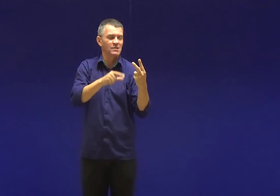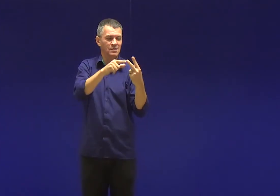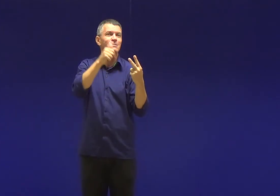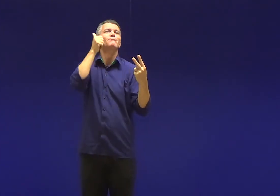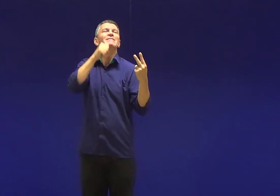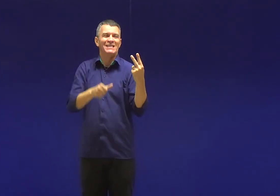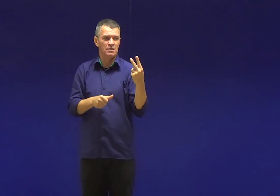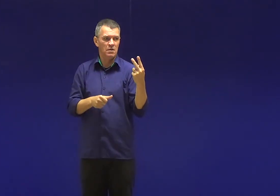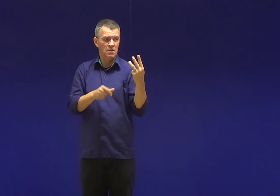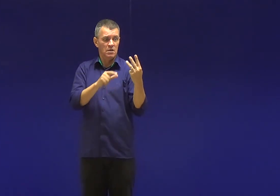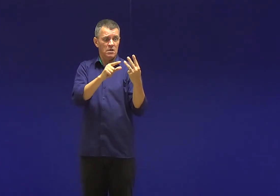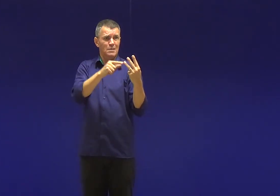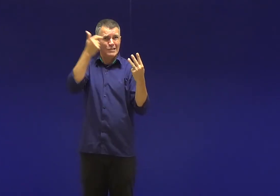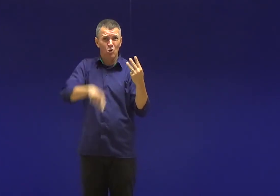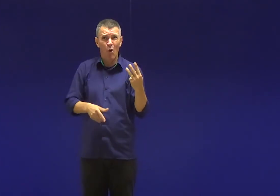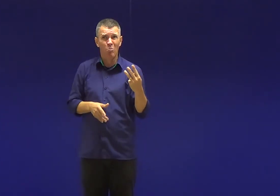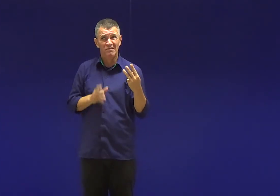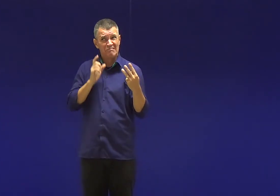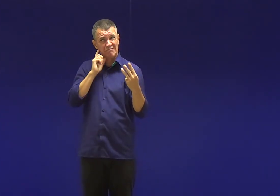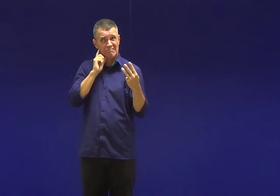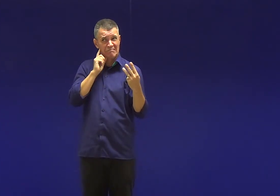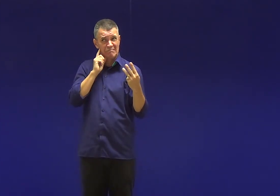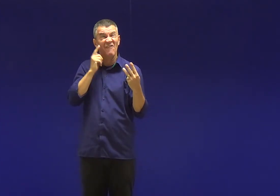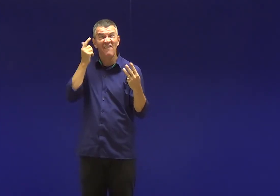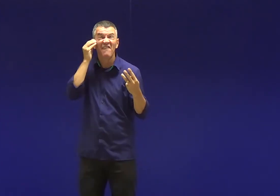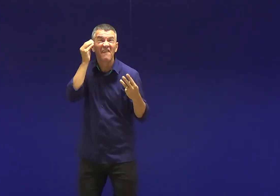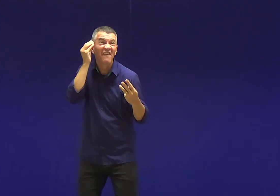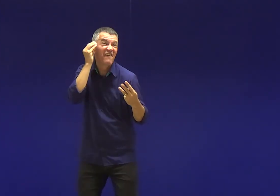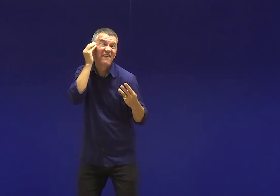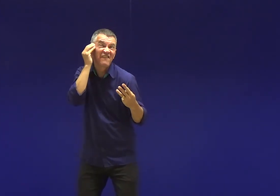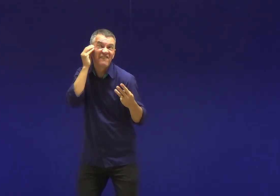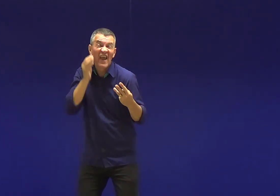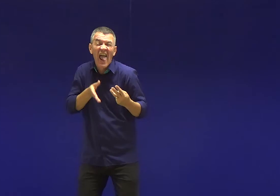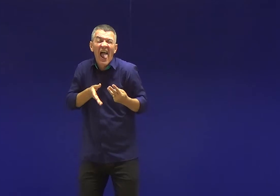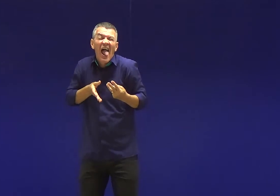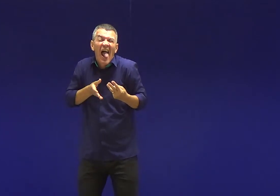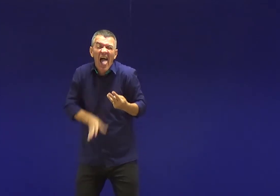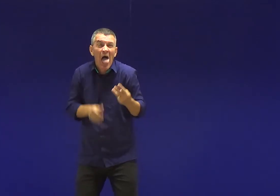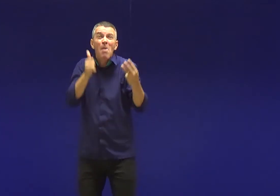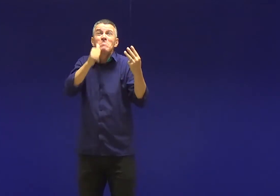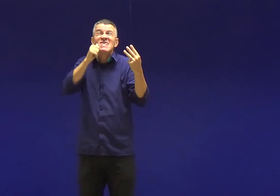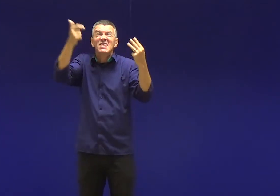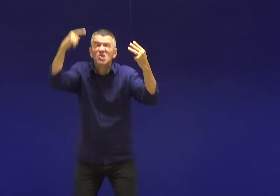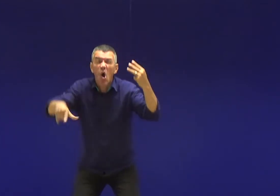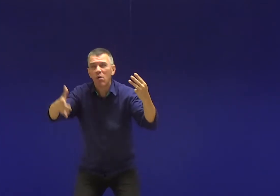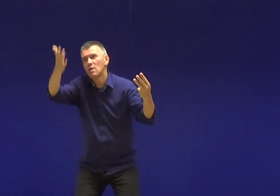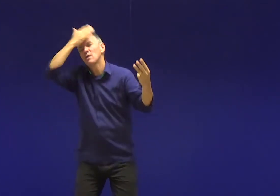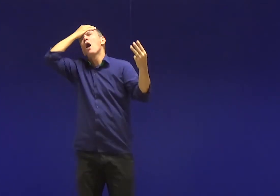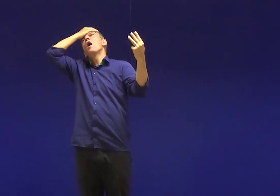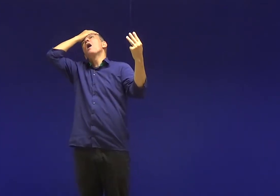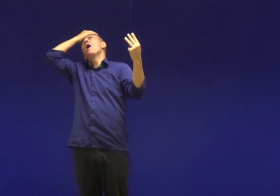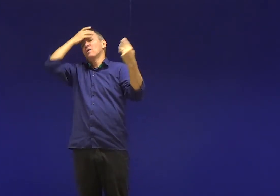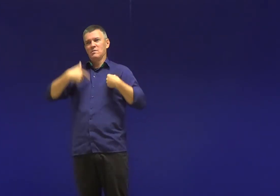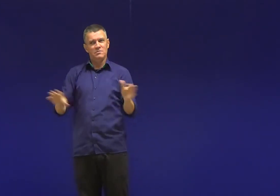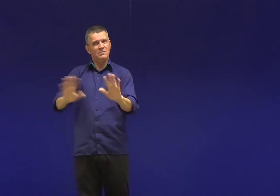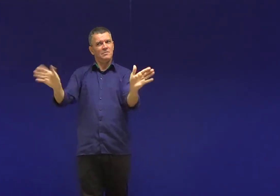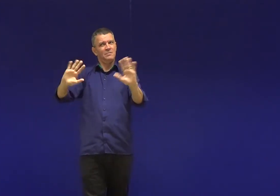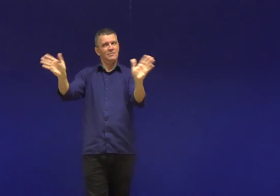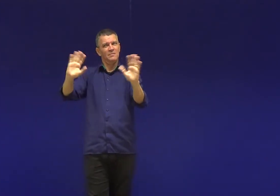Não. E se viesse mais uma filha? Ah, vamos tentar, vai que dá certo. E vai que nasci, vai nascer